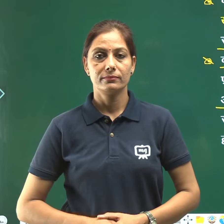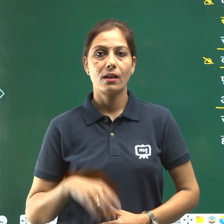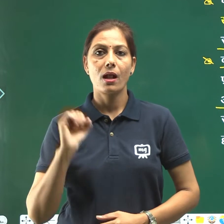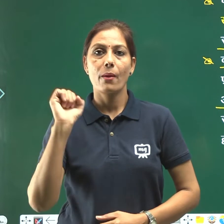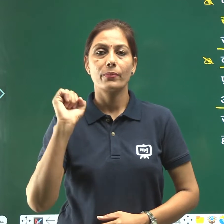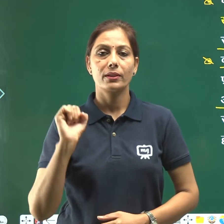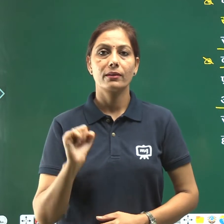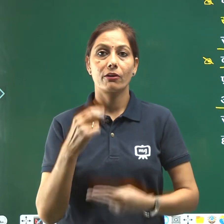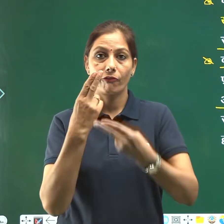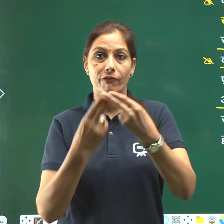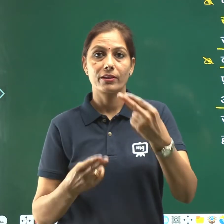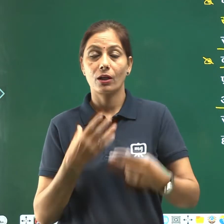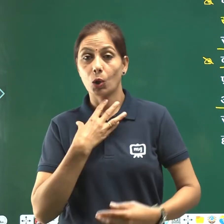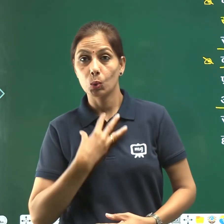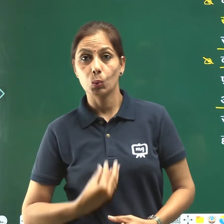अपनी व्यथा,